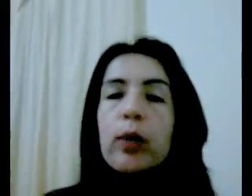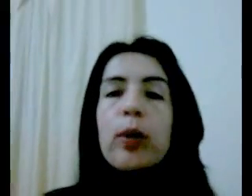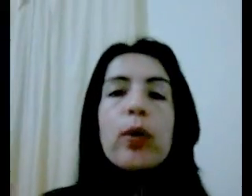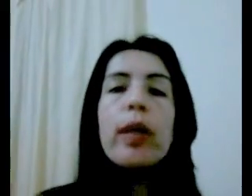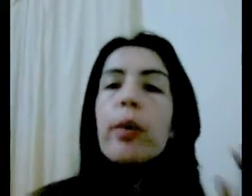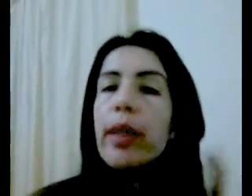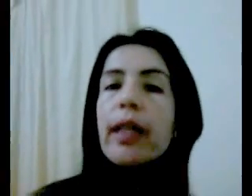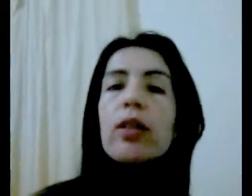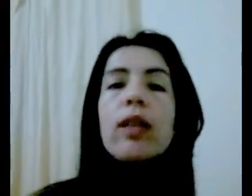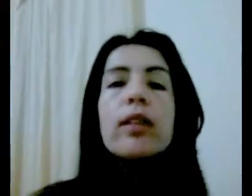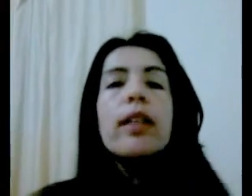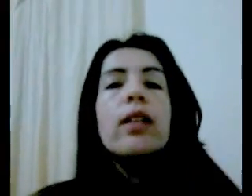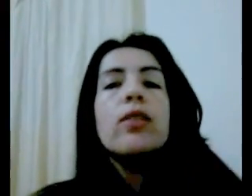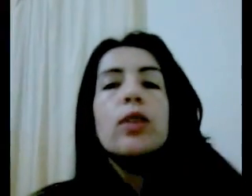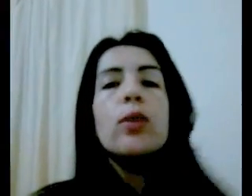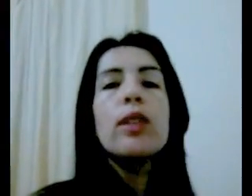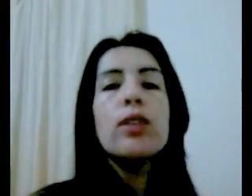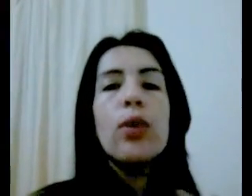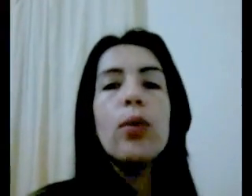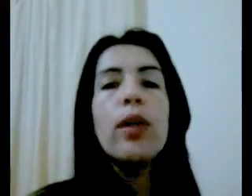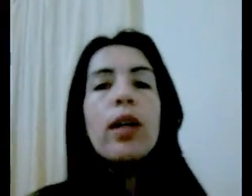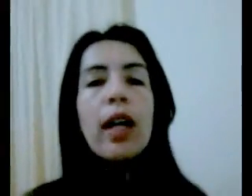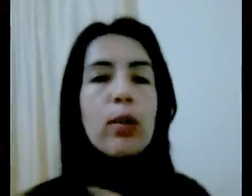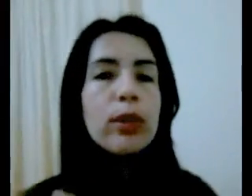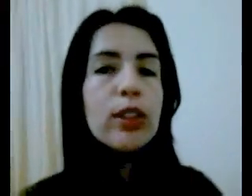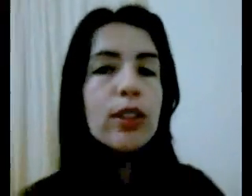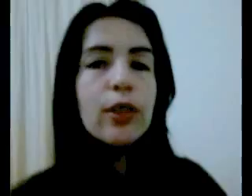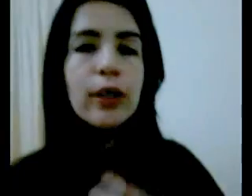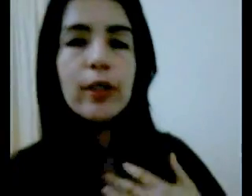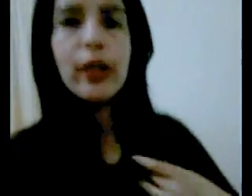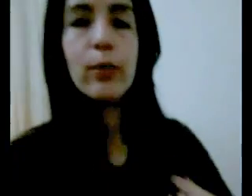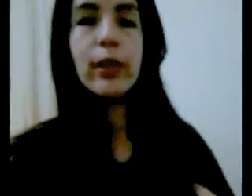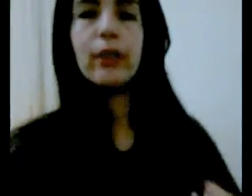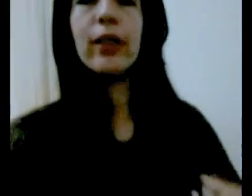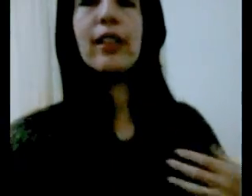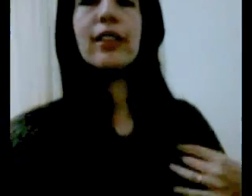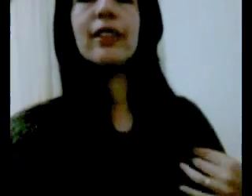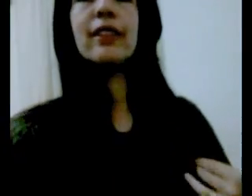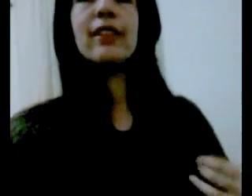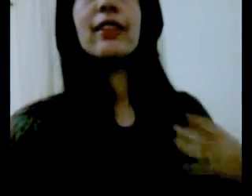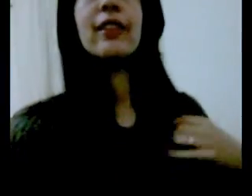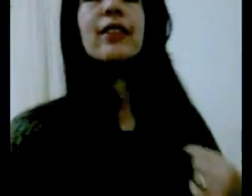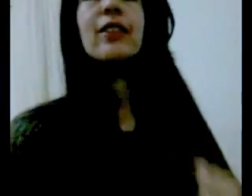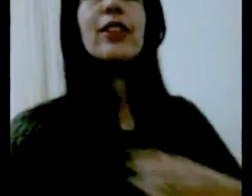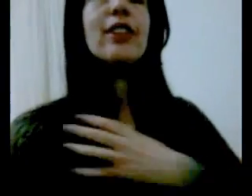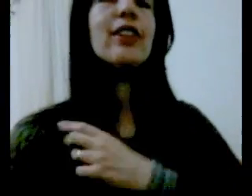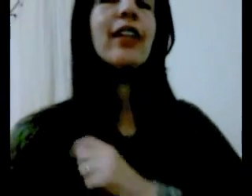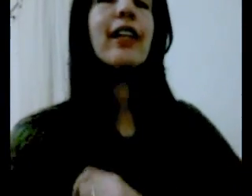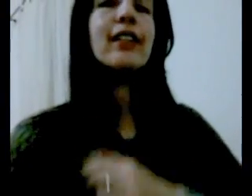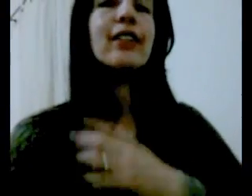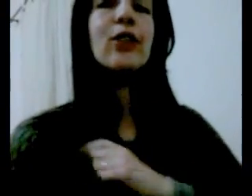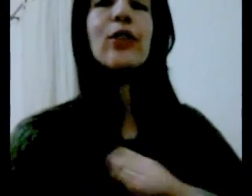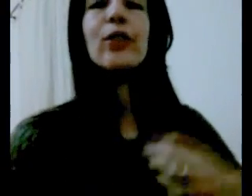médico perguntou, né, por que eu tava querendo fazer o ultrassom. Rapidinho, eu cortei o cabelo, a Elida, do jeitinho que a Elida